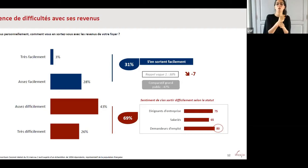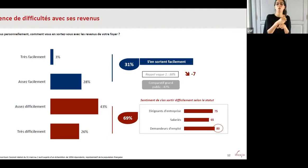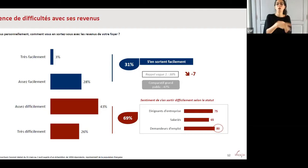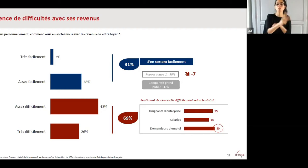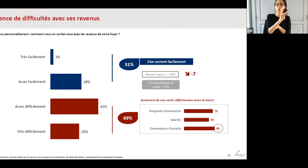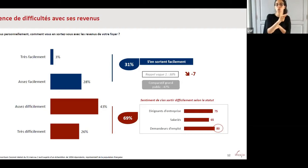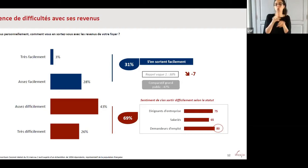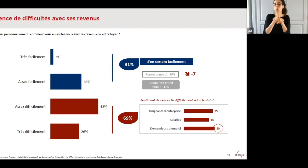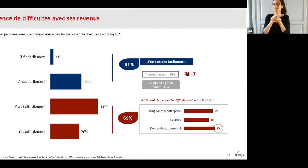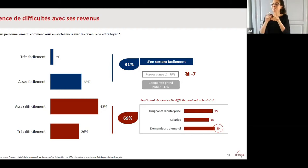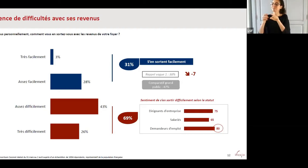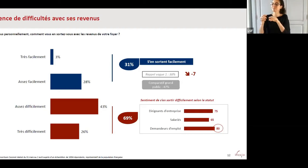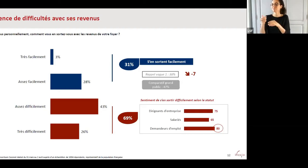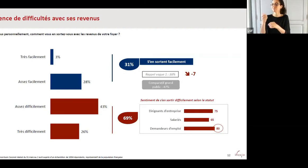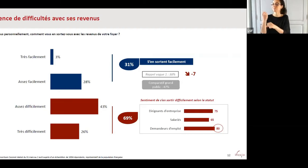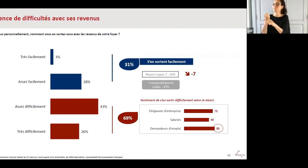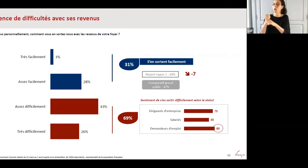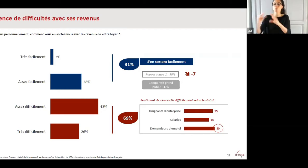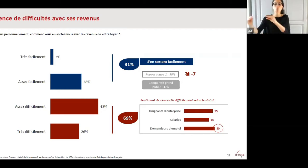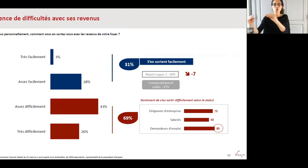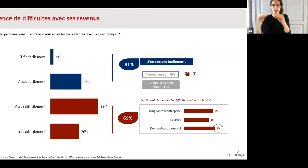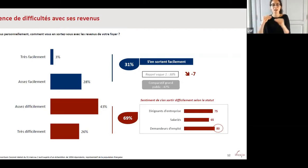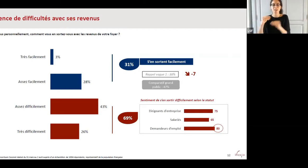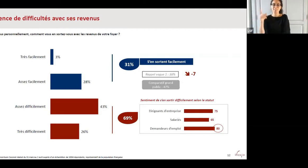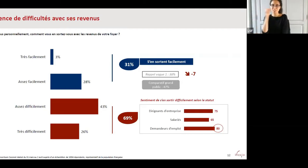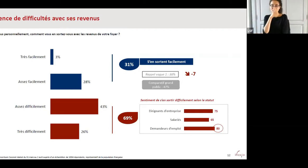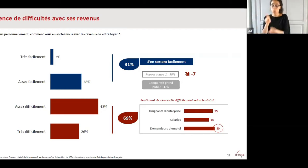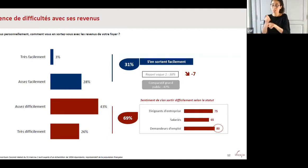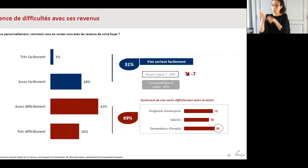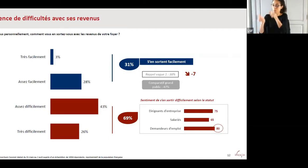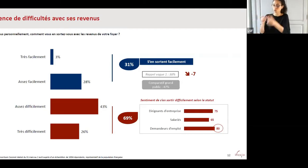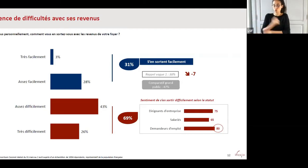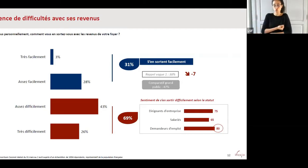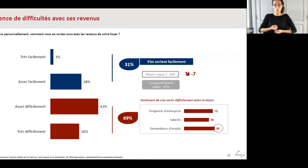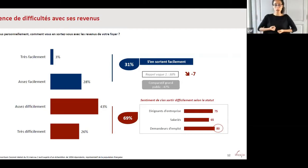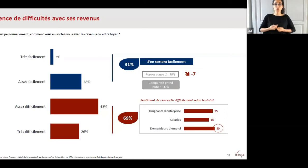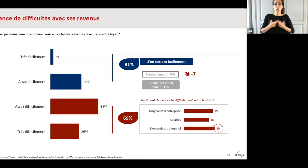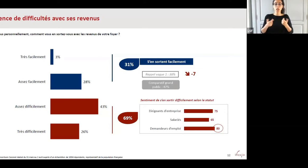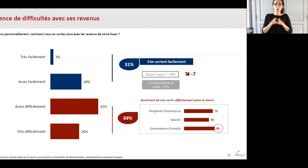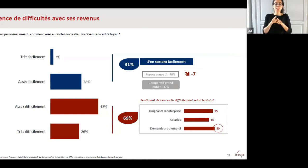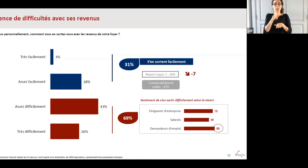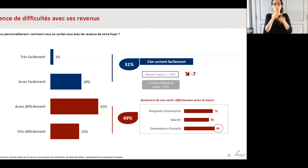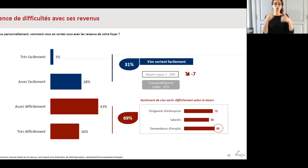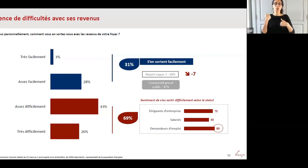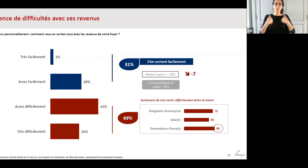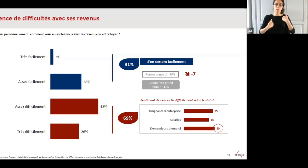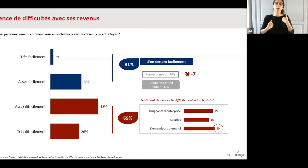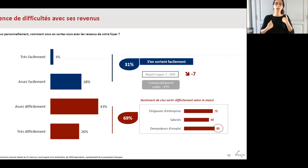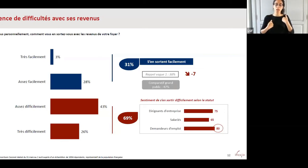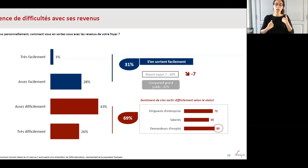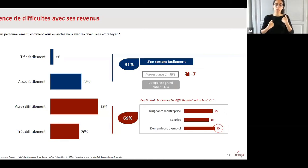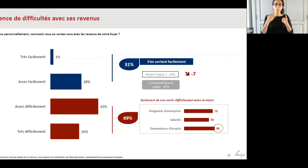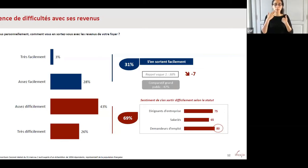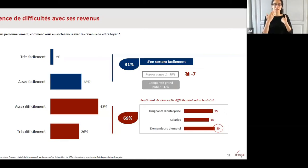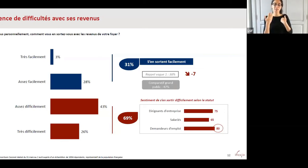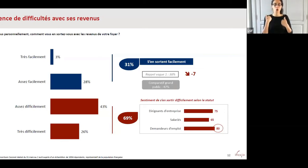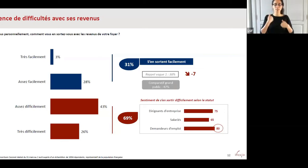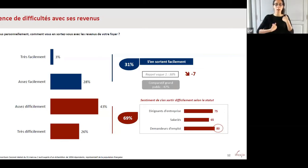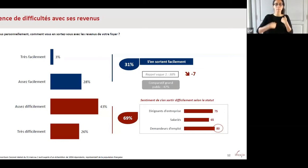commerçants, les catégories populaires, les demandeurs d'emploi, j'en parlais, et les PSH souffrant d'un handicap psychique